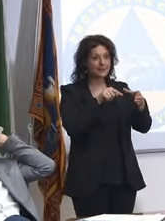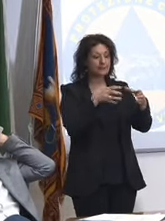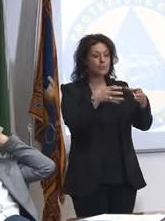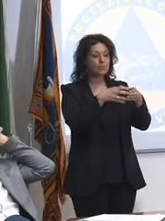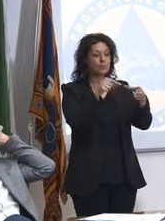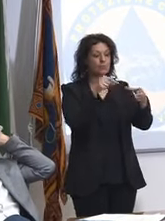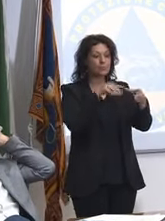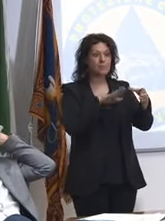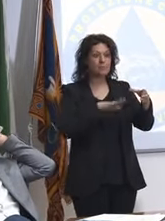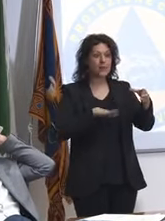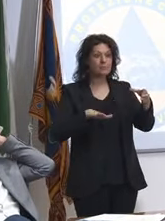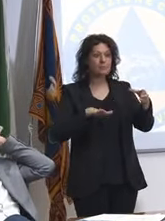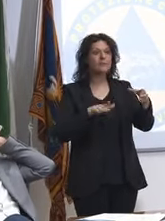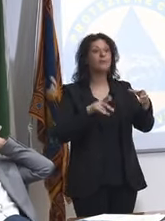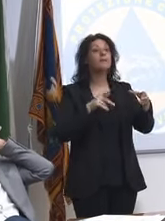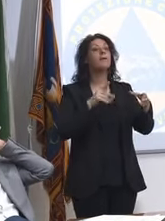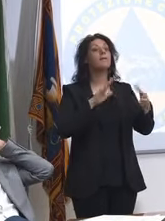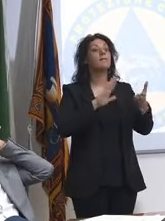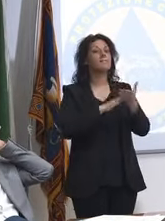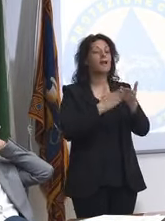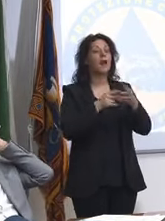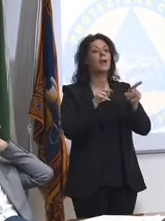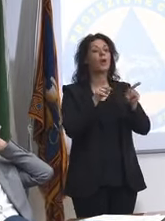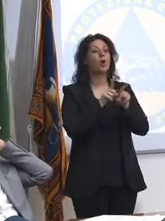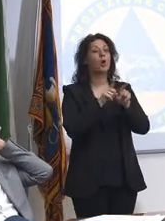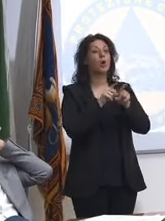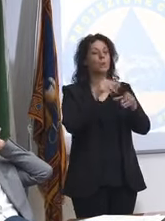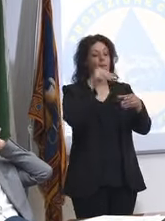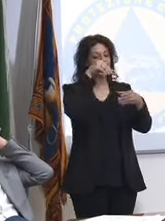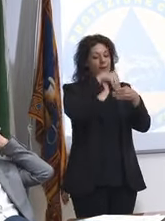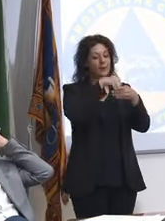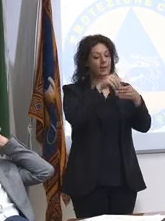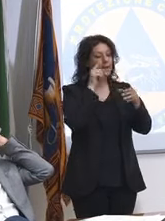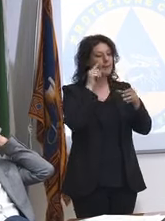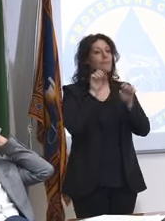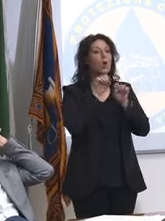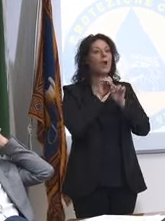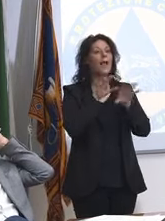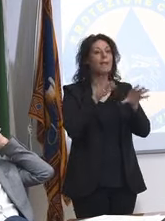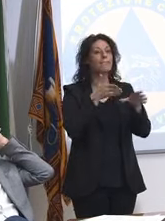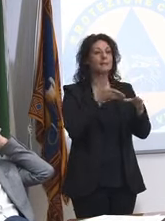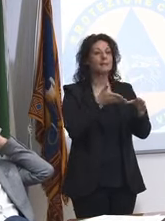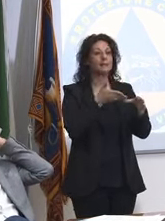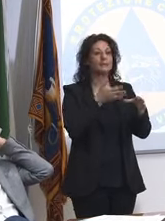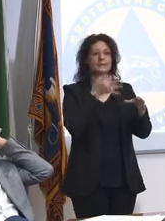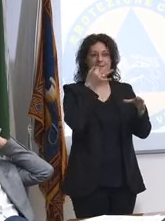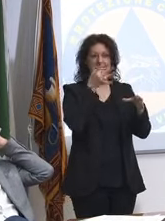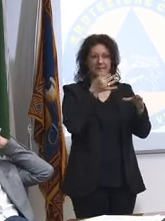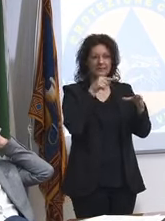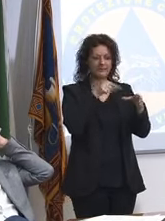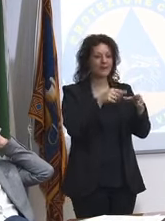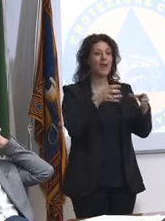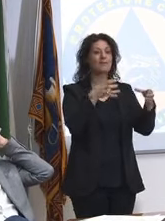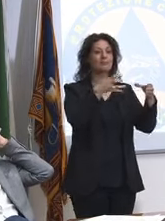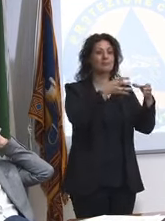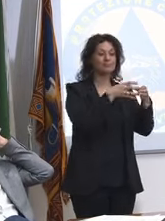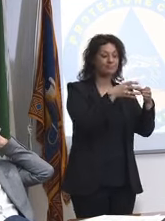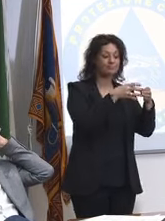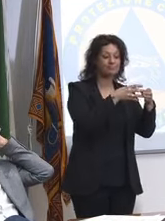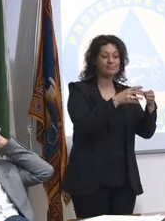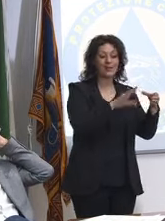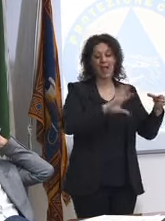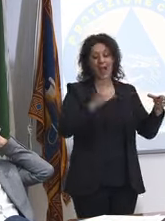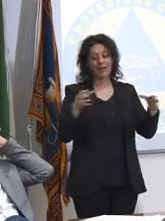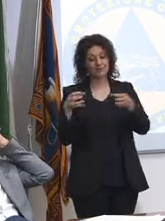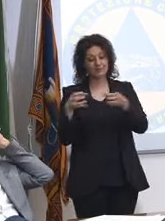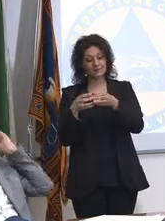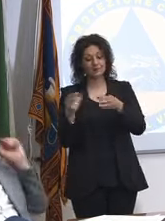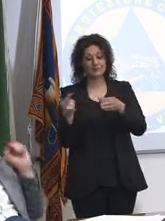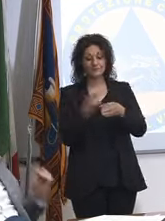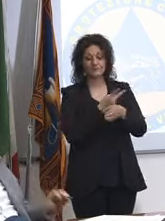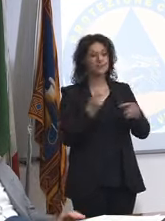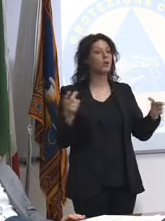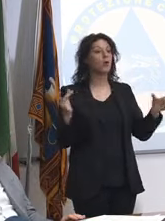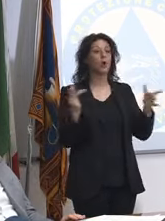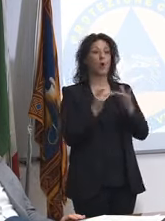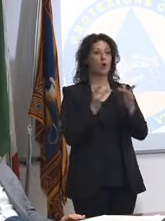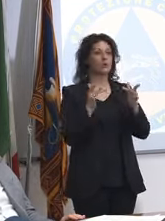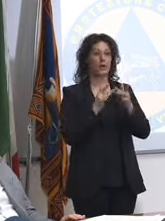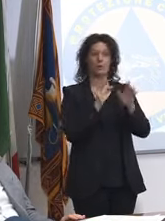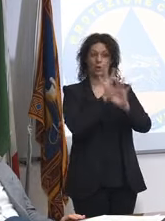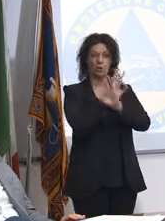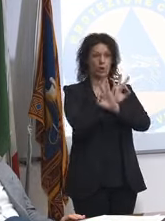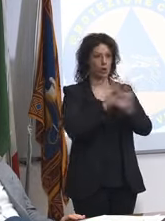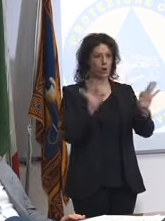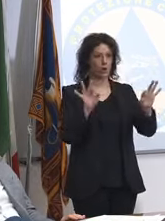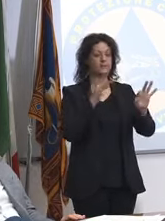un nucleo epidemiologico, cioè un nucleo che non interferisca con gli altri nuclei, quindi